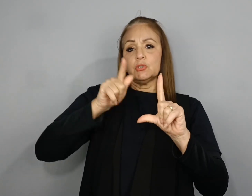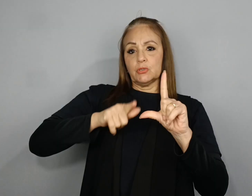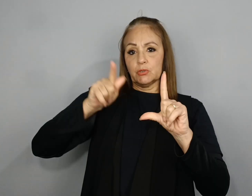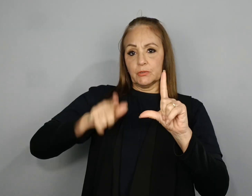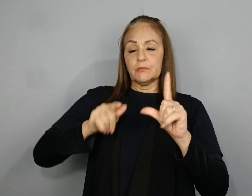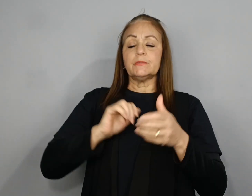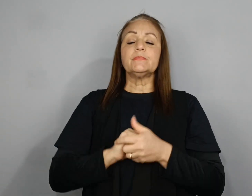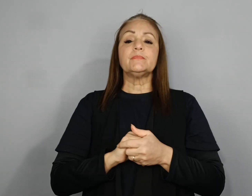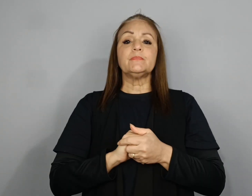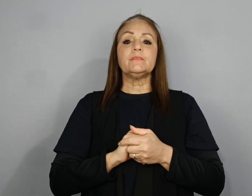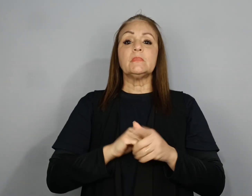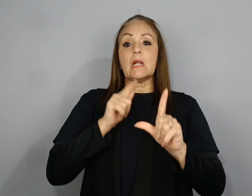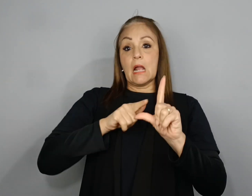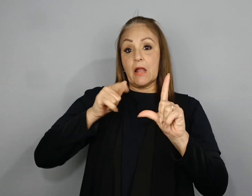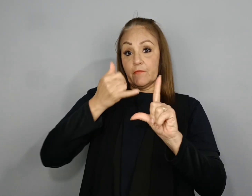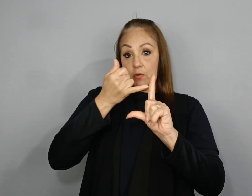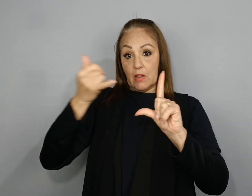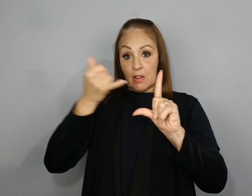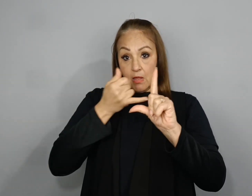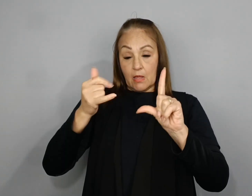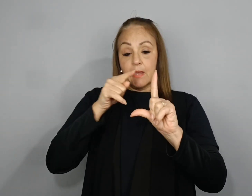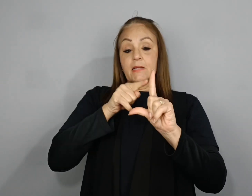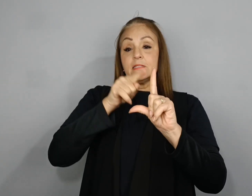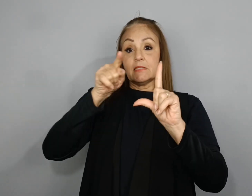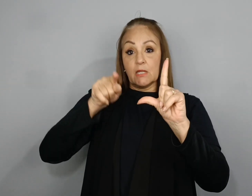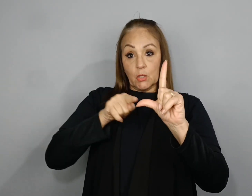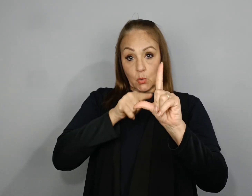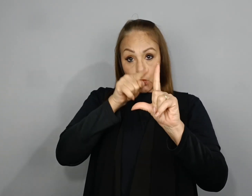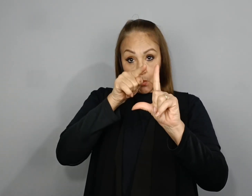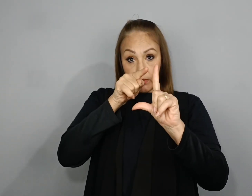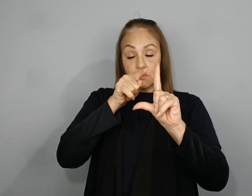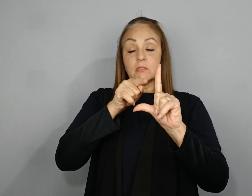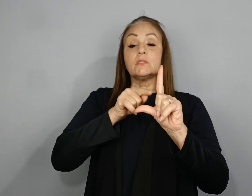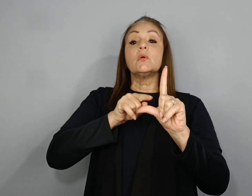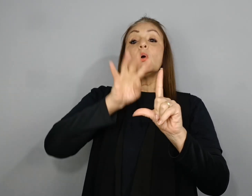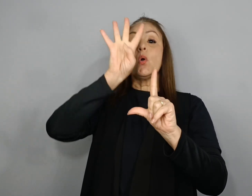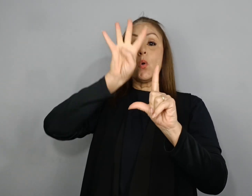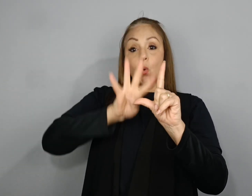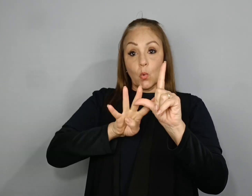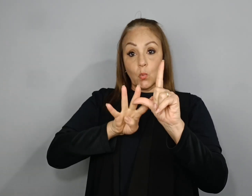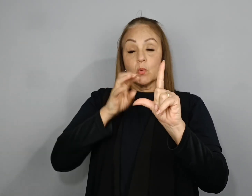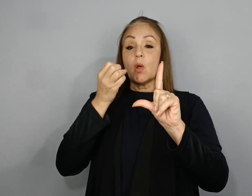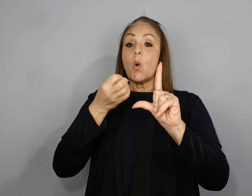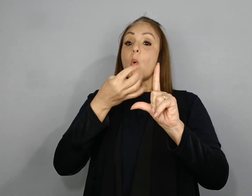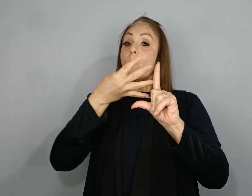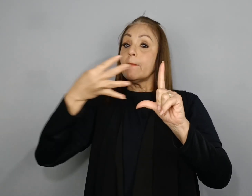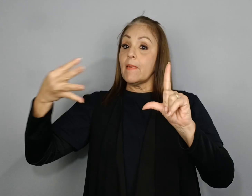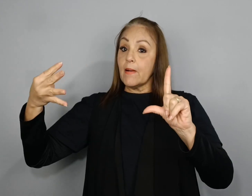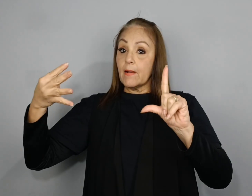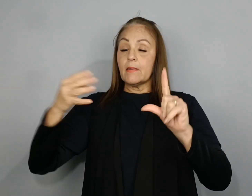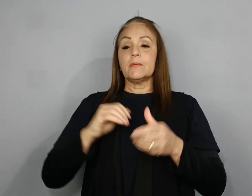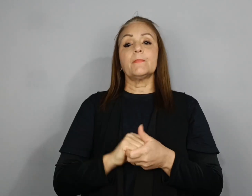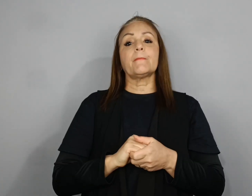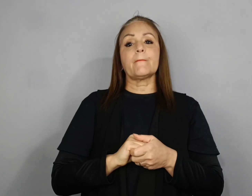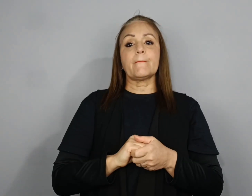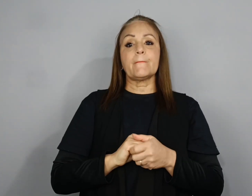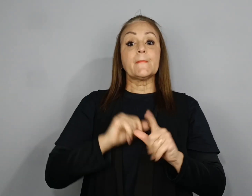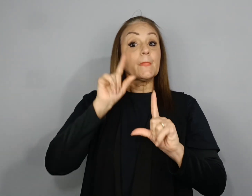de linhas, setores, colunas ou barras. A escolha do tipo de